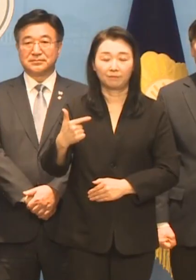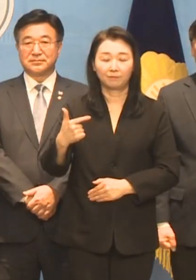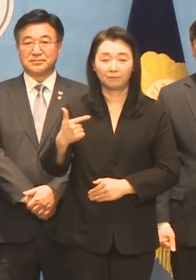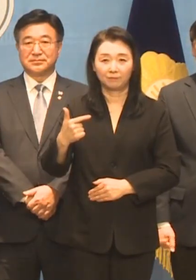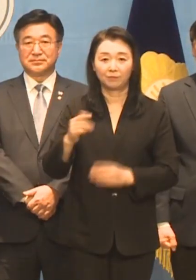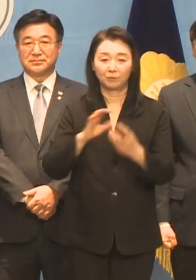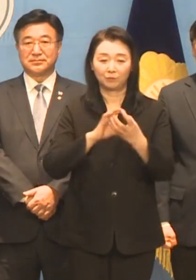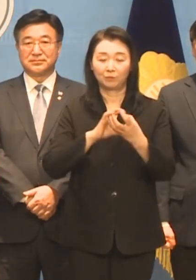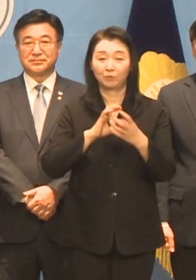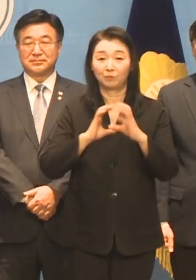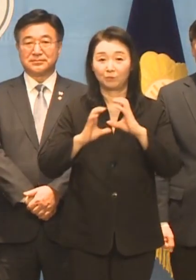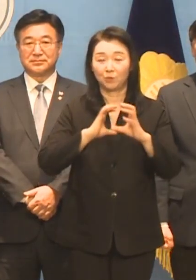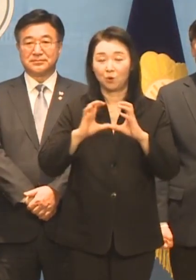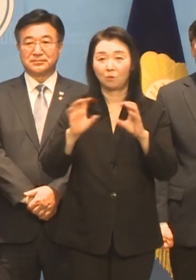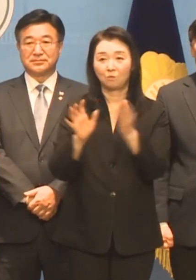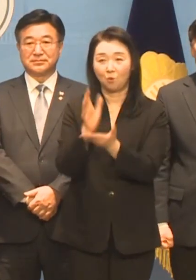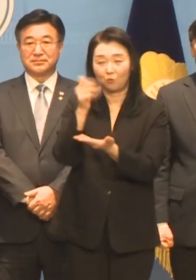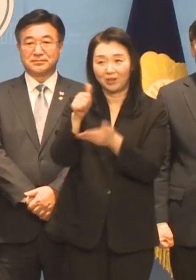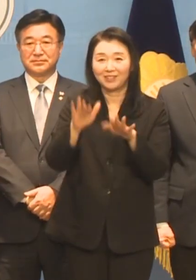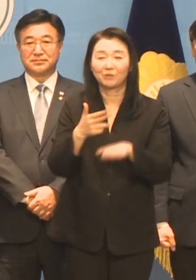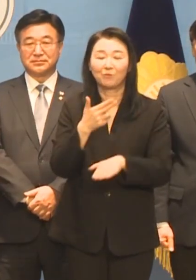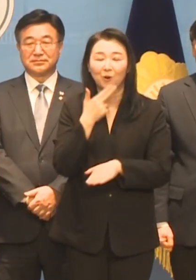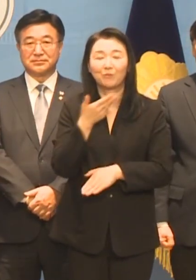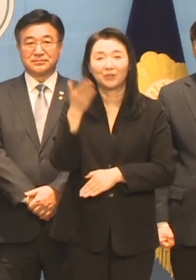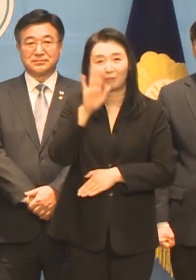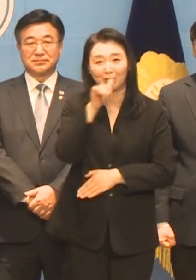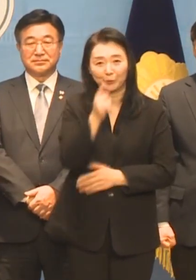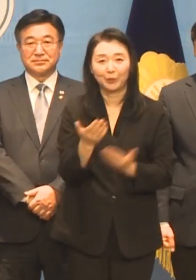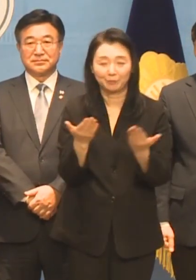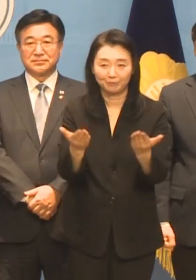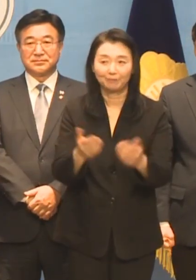토론본부 본부장도 안 계시지만 소개해 드리도록 하겠습니다.